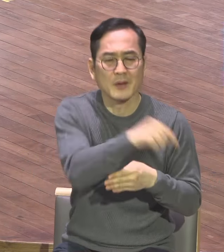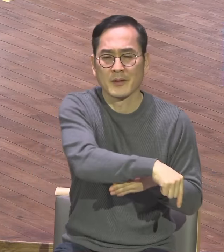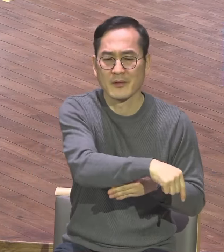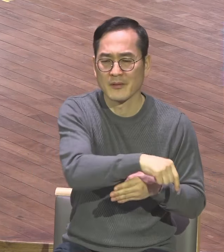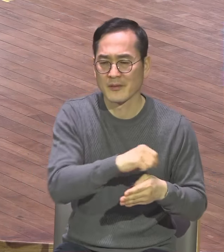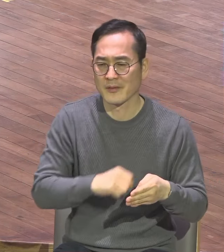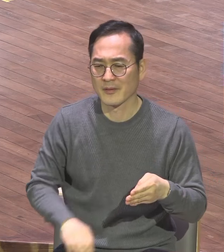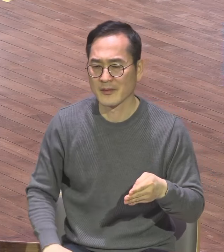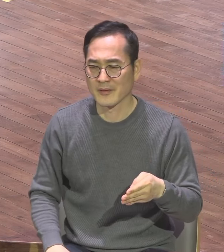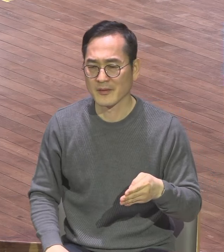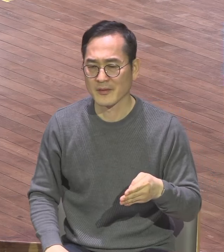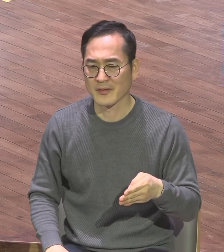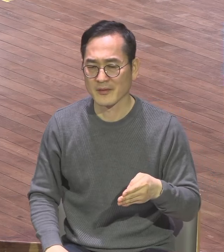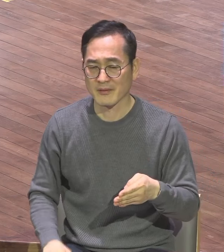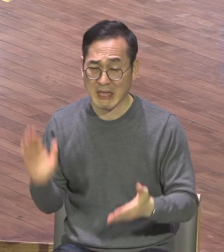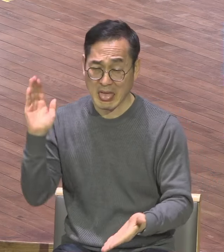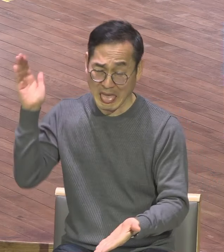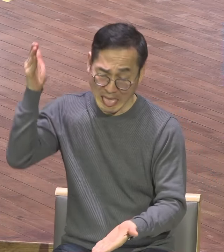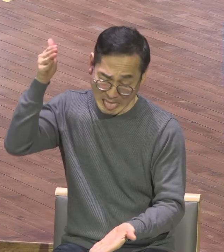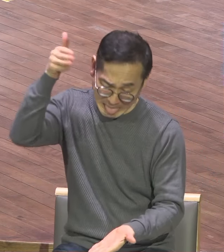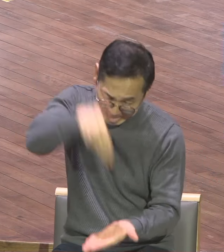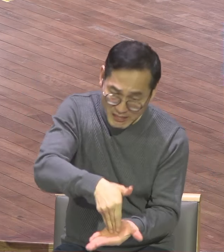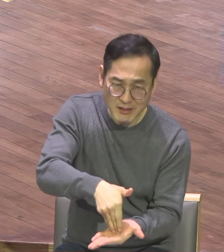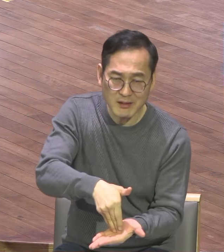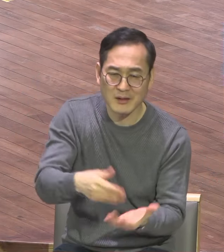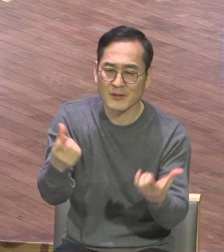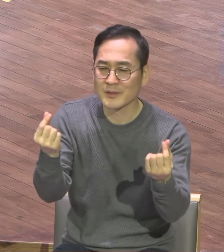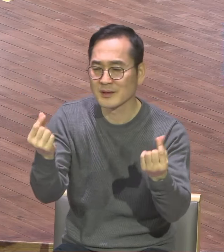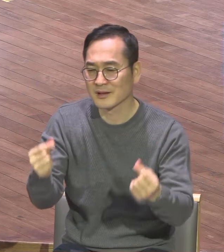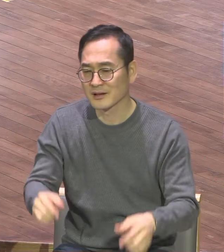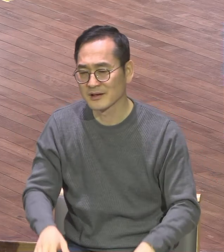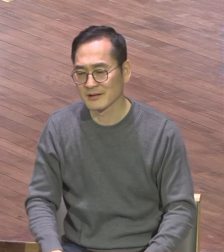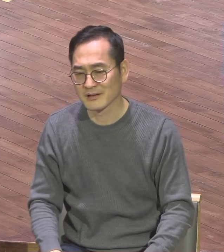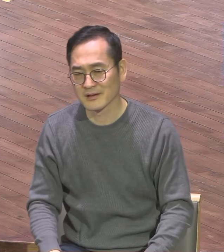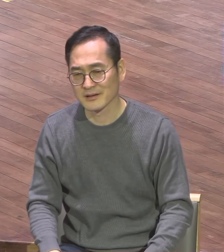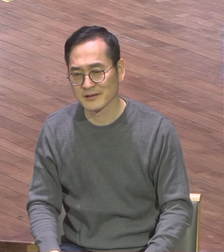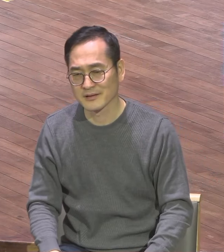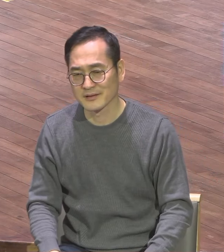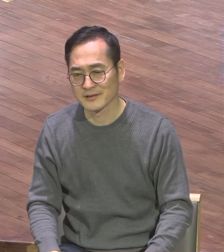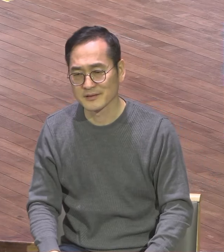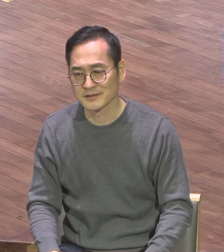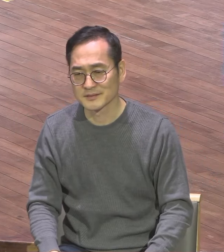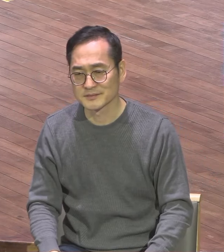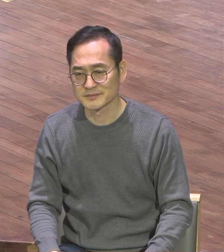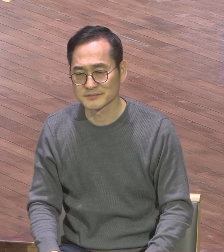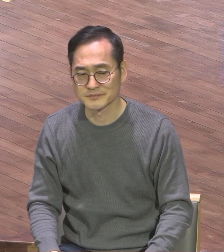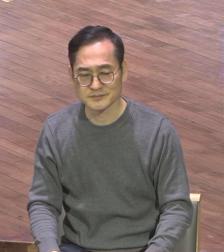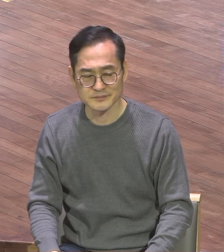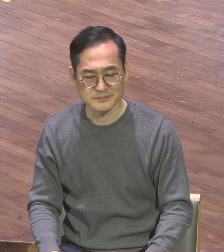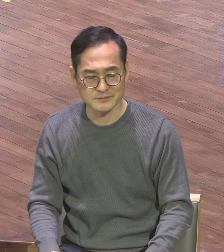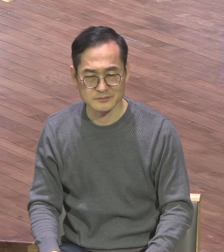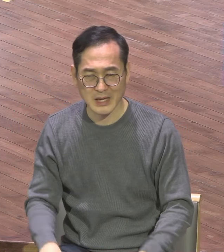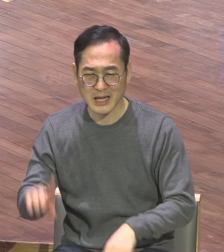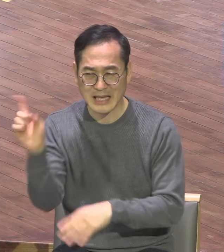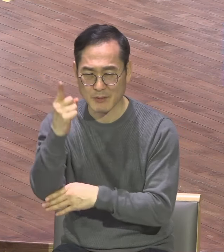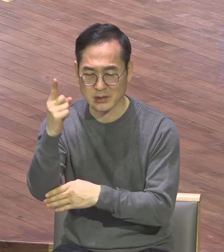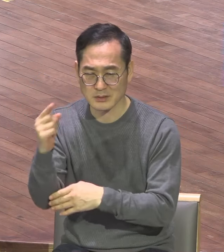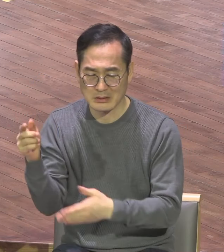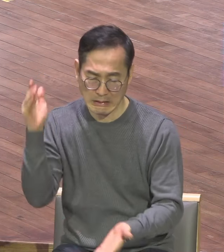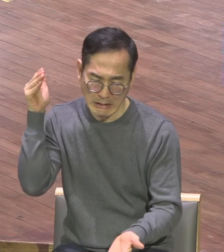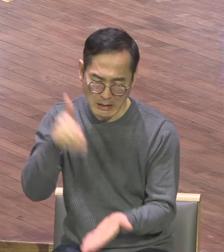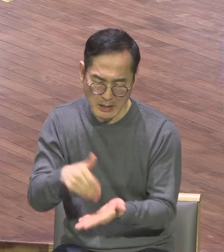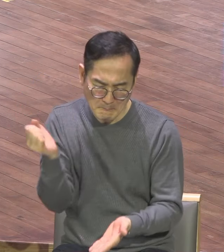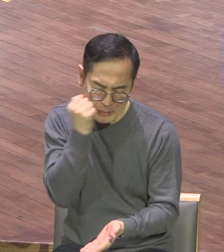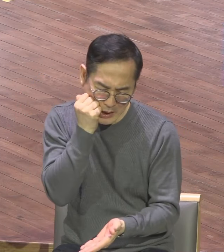말하면 한가를 친 거예요. 그냥 계속. 그런데 다윗은 이런 한가의